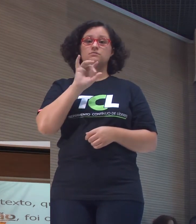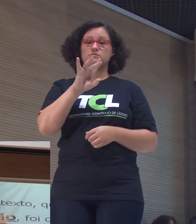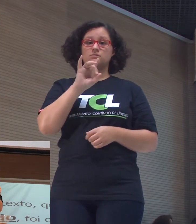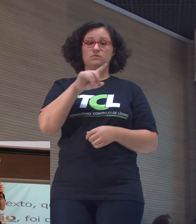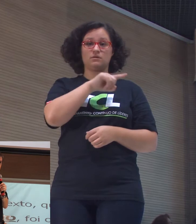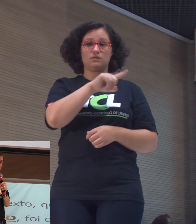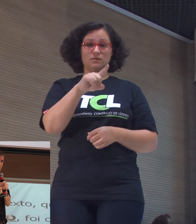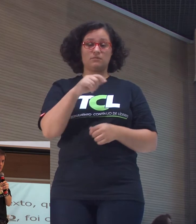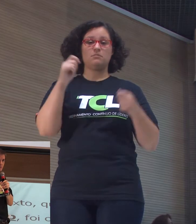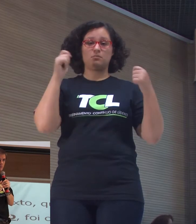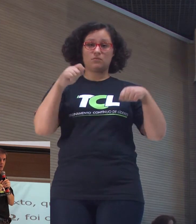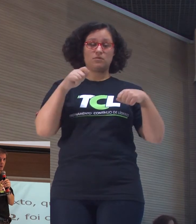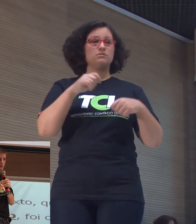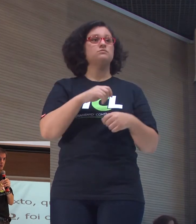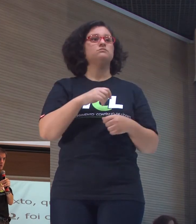doutrina.